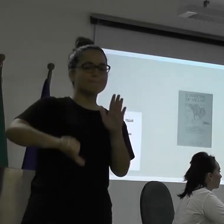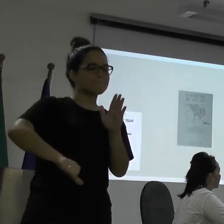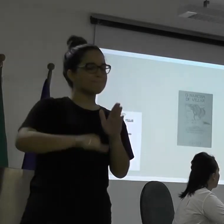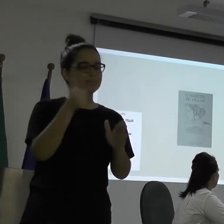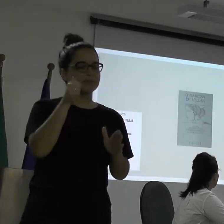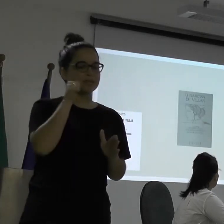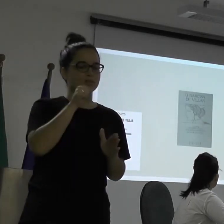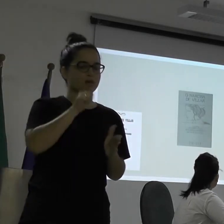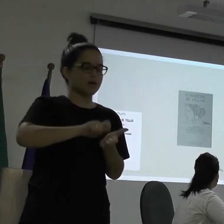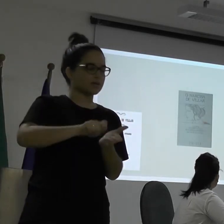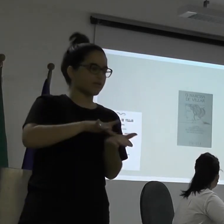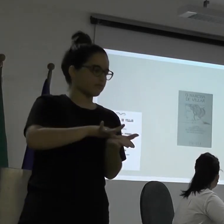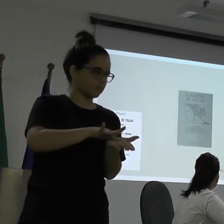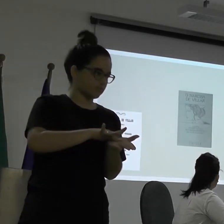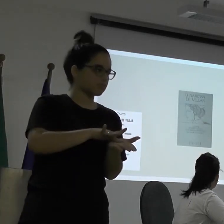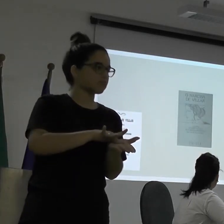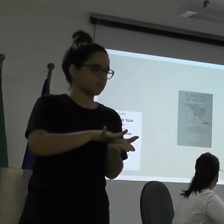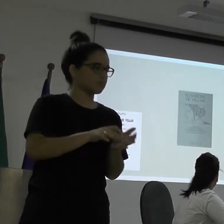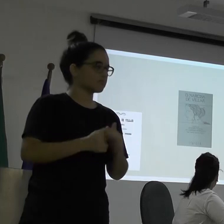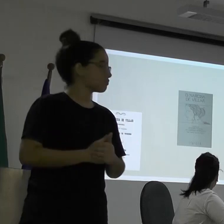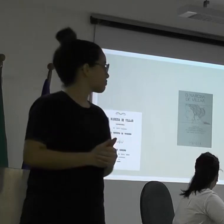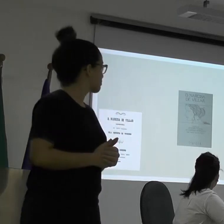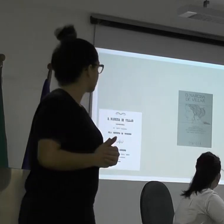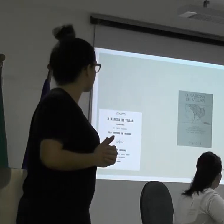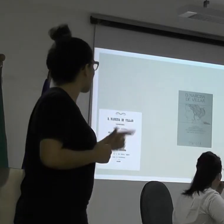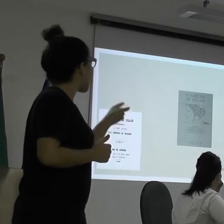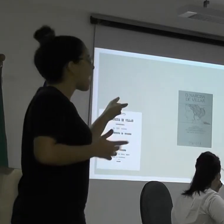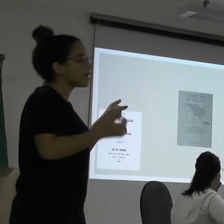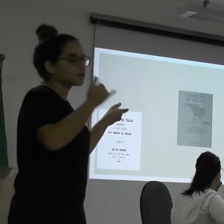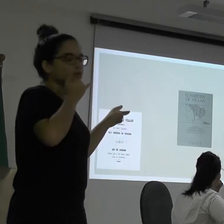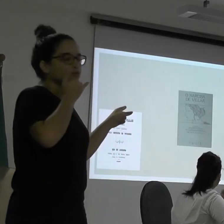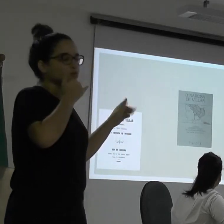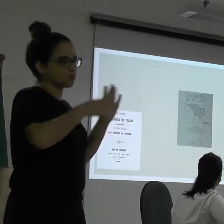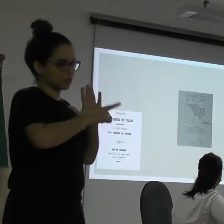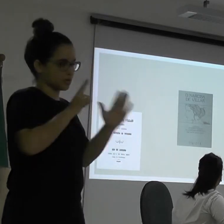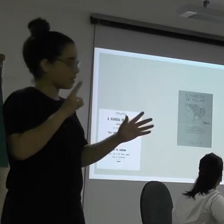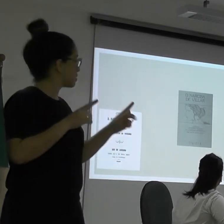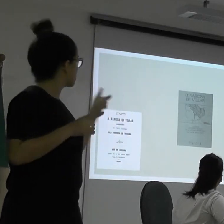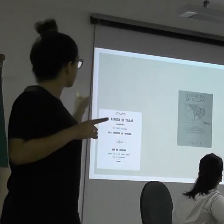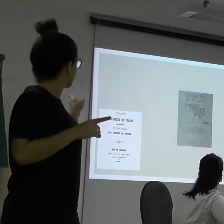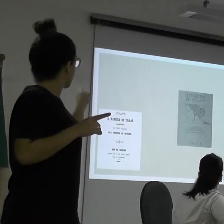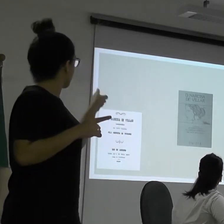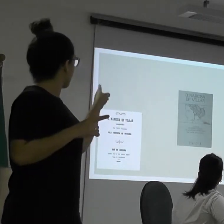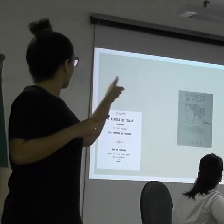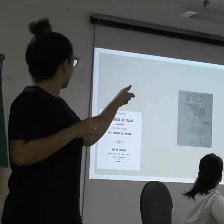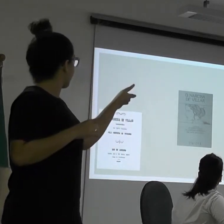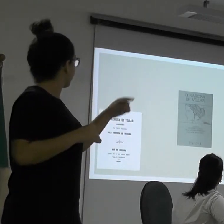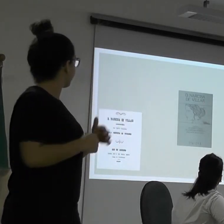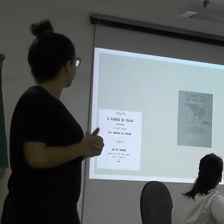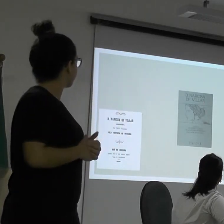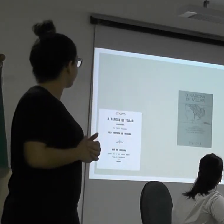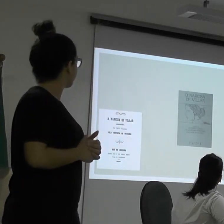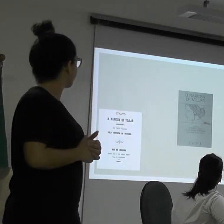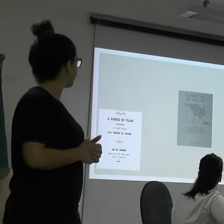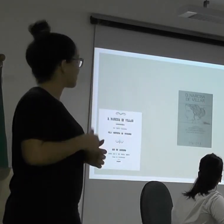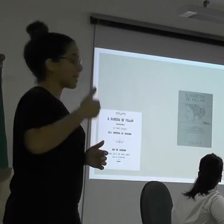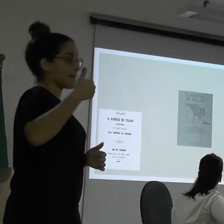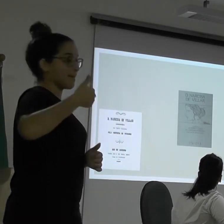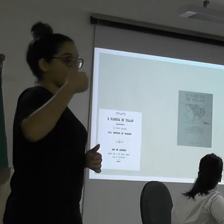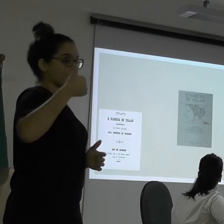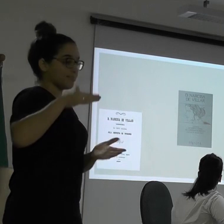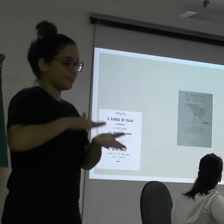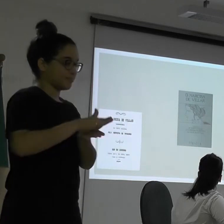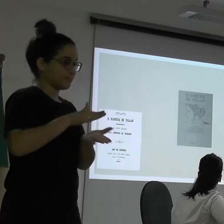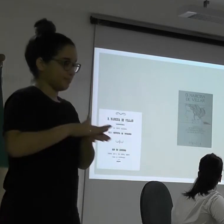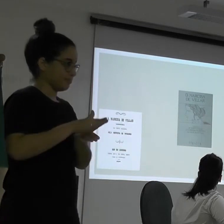da província, no período... Antes de passar, aqui tem a primeira edição